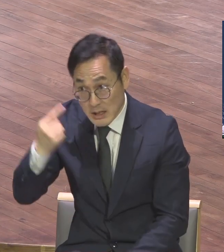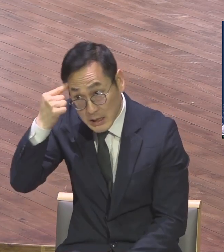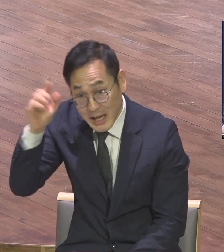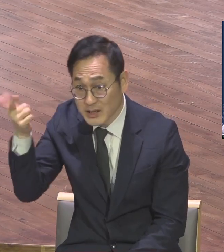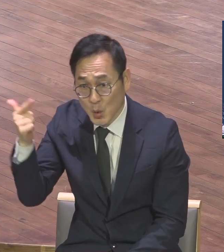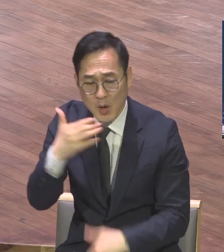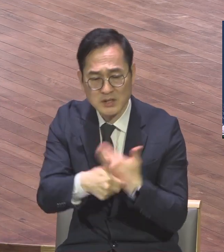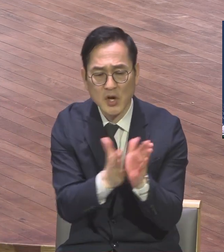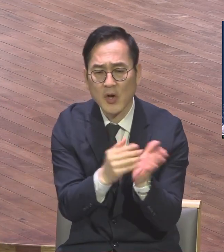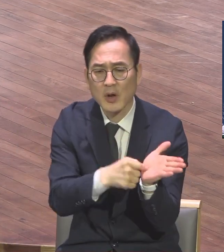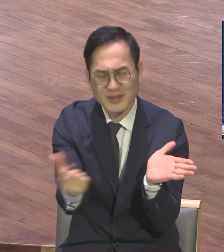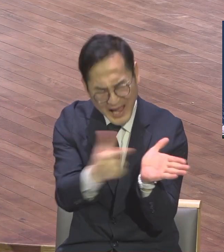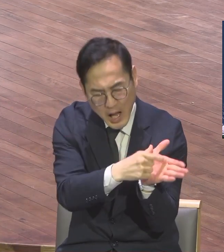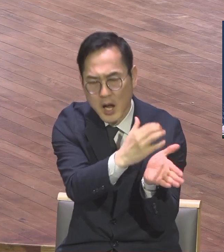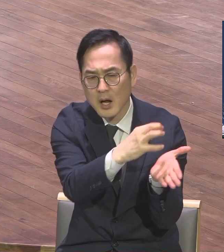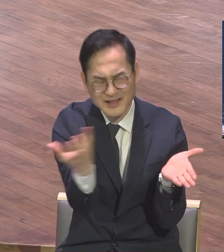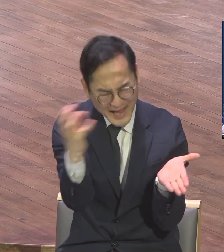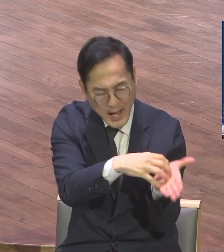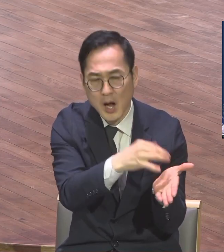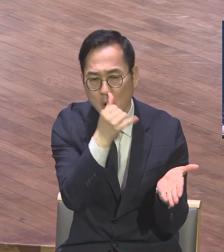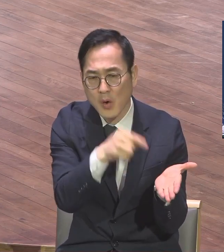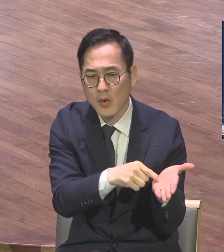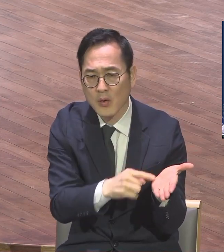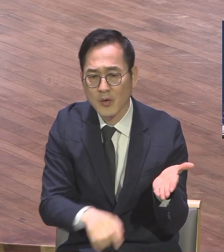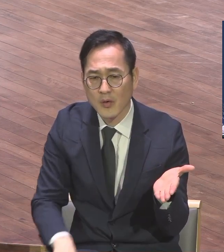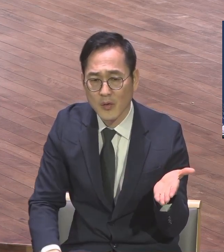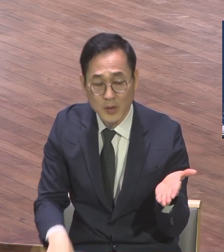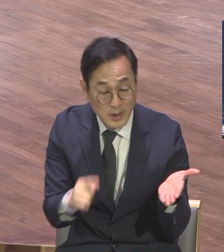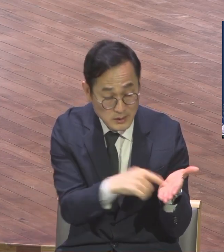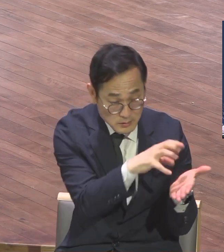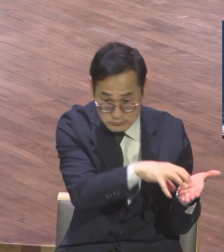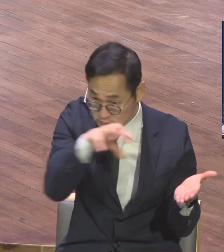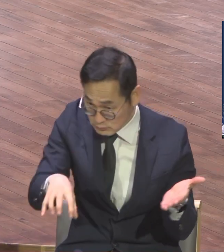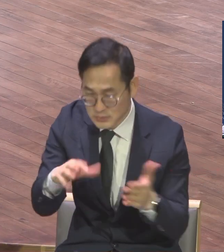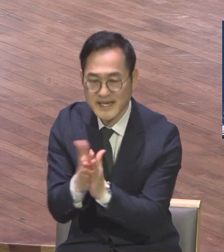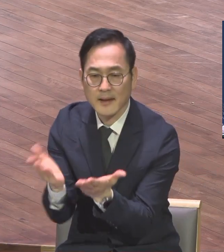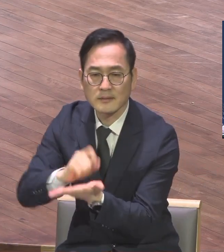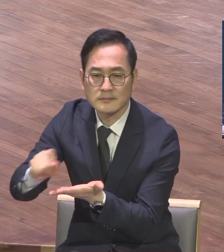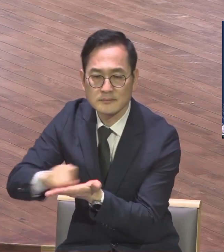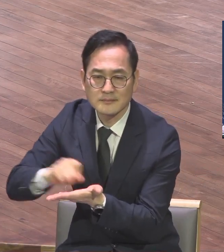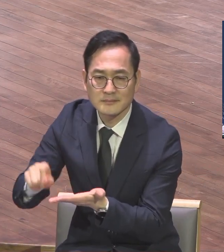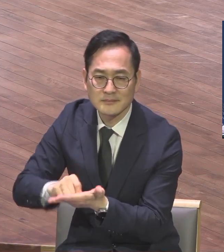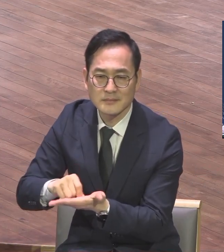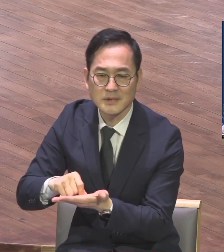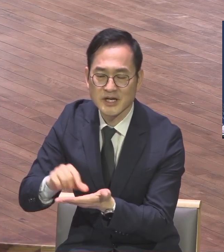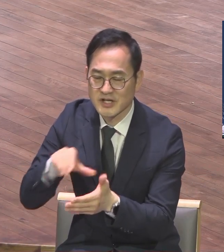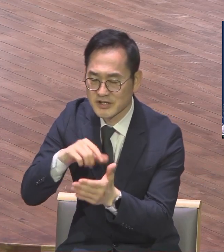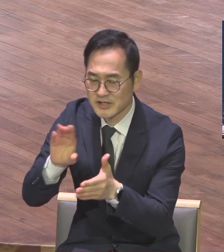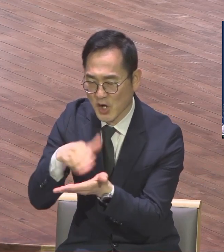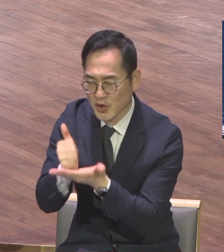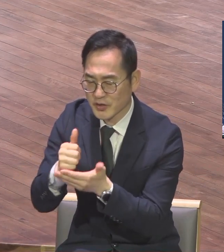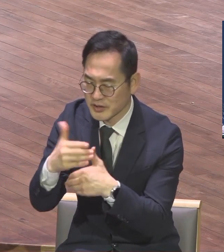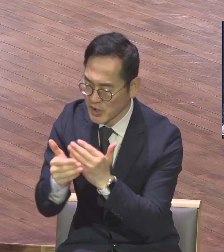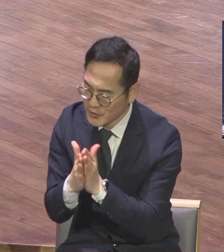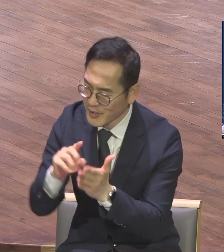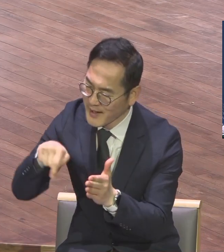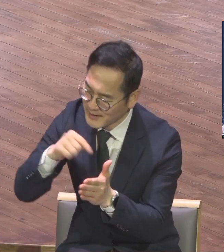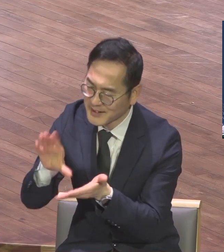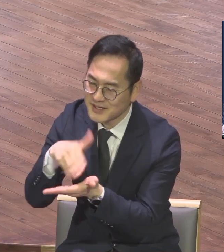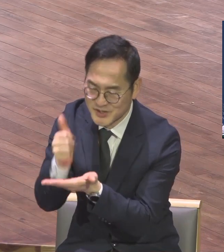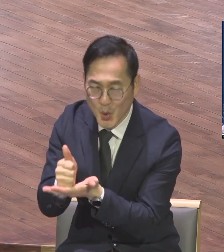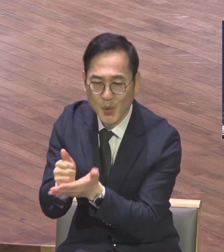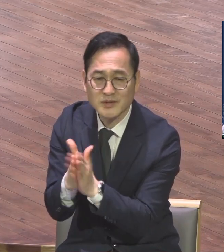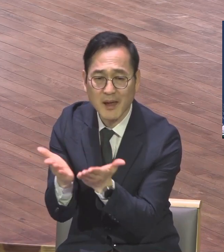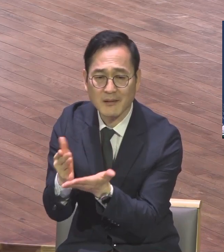길 안내서를 하고 있는 책이 바로 우리 정 목사님의 성경 속의 그리스도. 저는 정말 그 책을 읽으면서